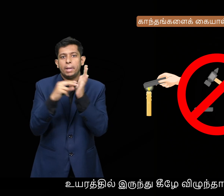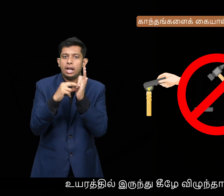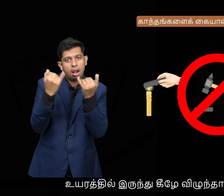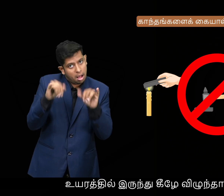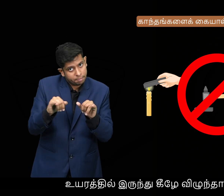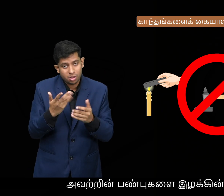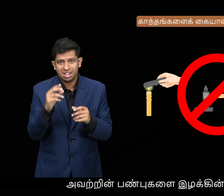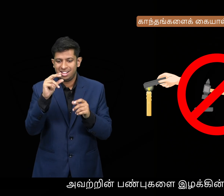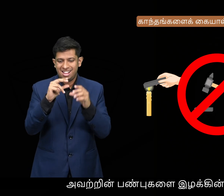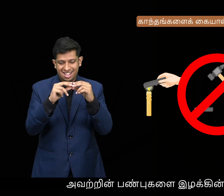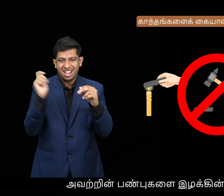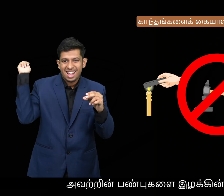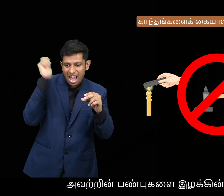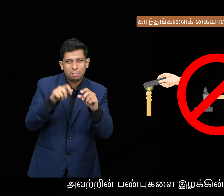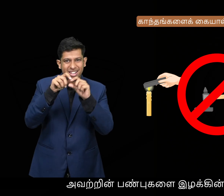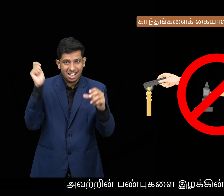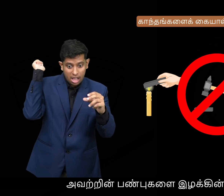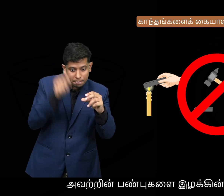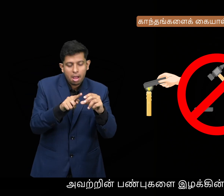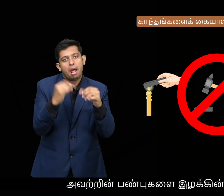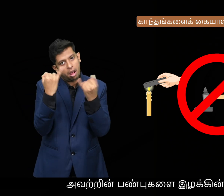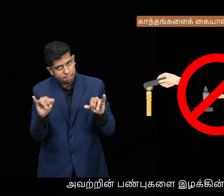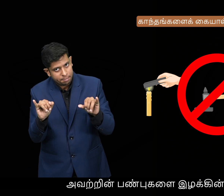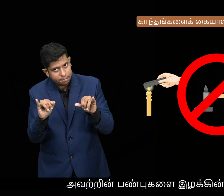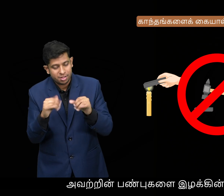விழுந்தாலோ அவற்றின் பண்புகளை இழக்கின்றன.